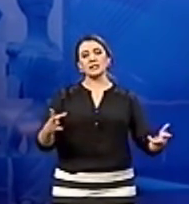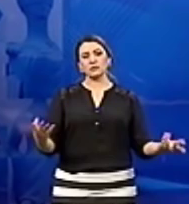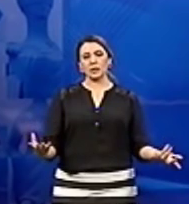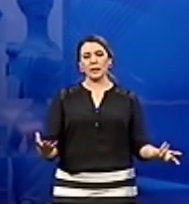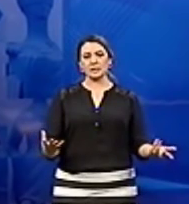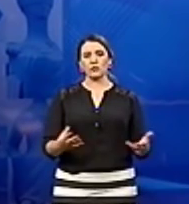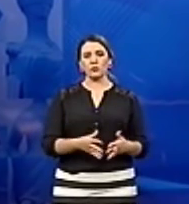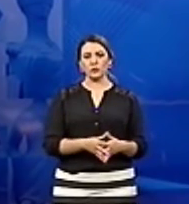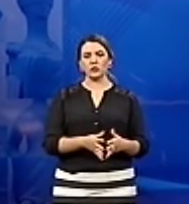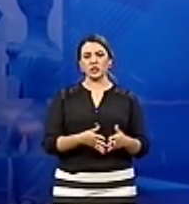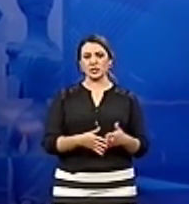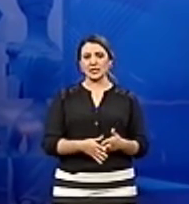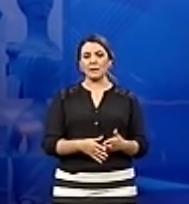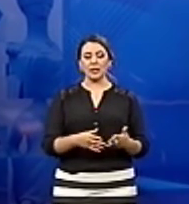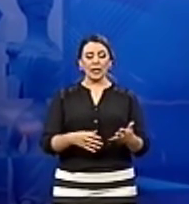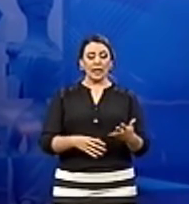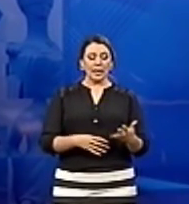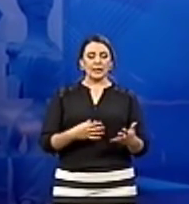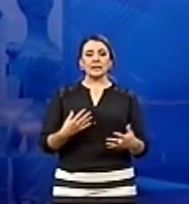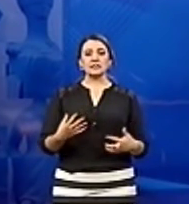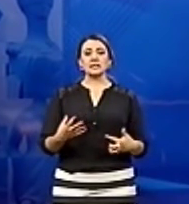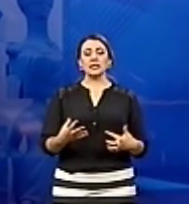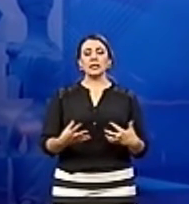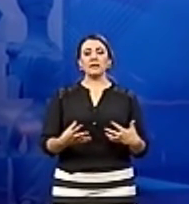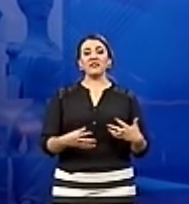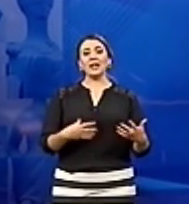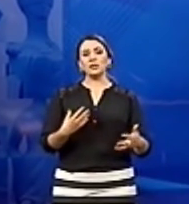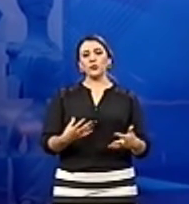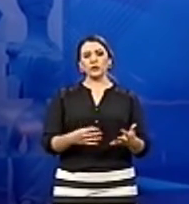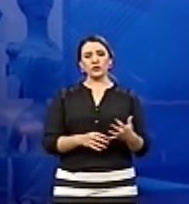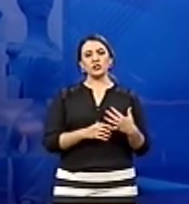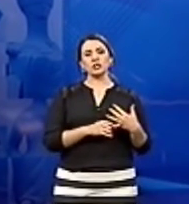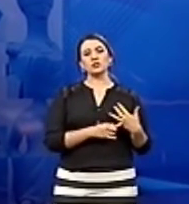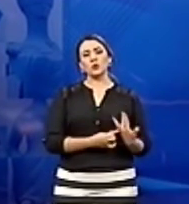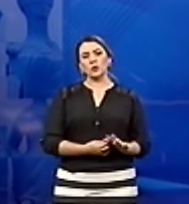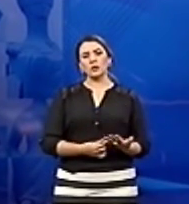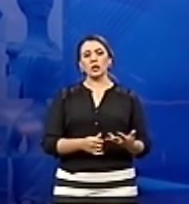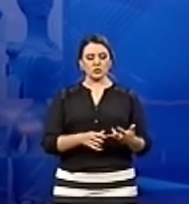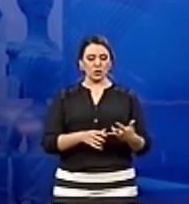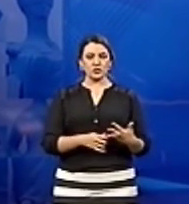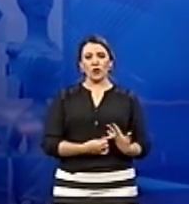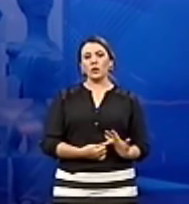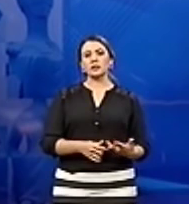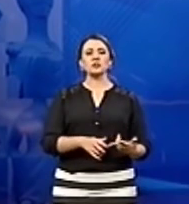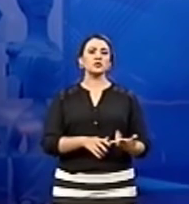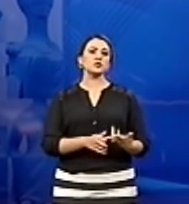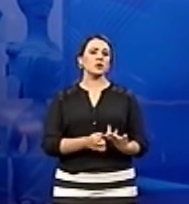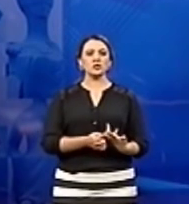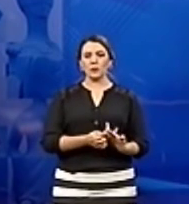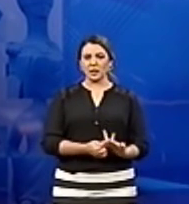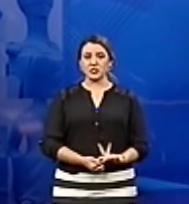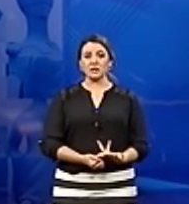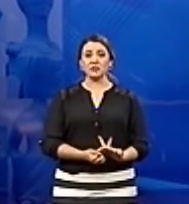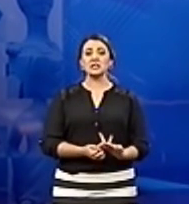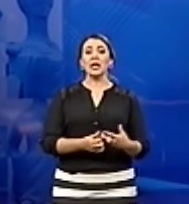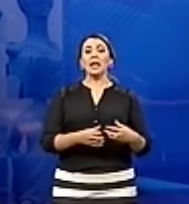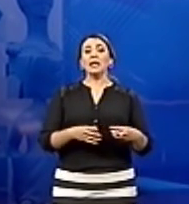legislação trabalhista como um todo, a gente sabe que se vale muito de súmulas, OJs, instruções normativas